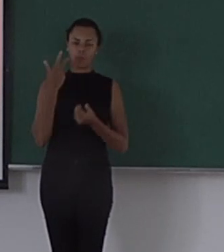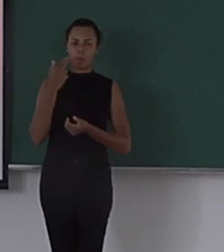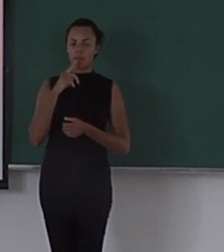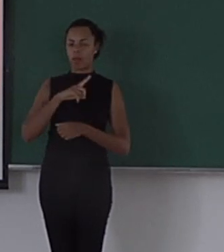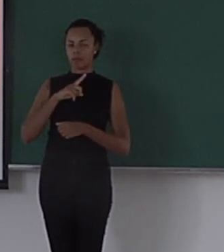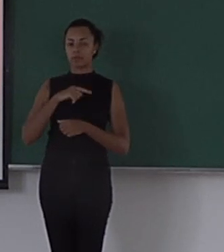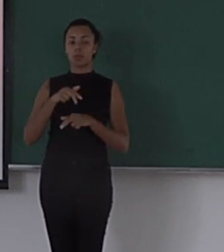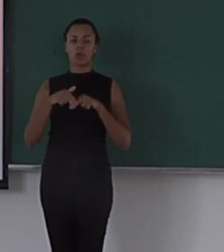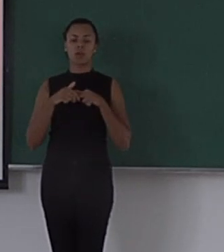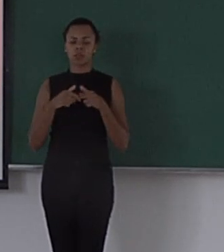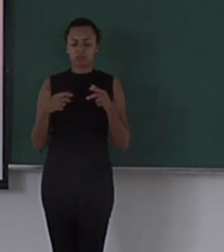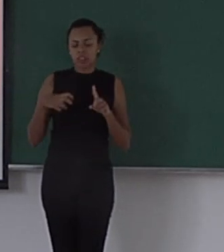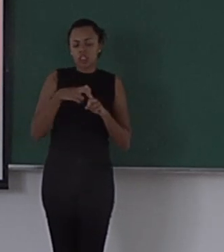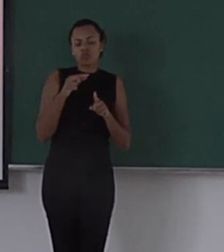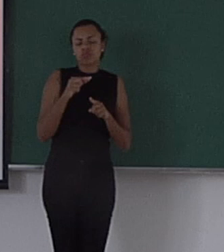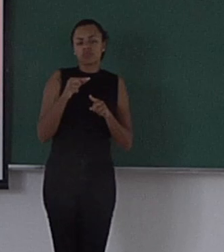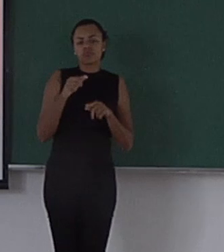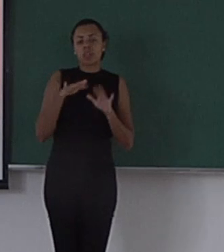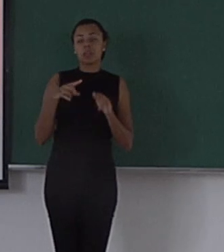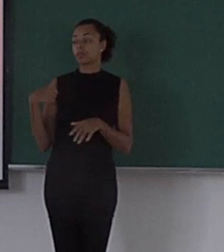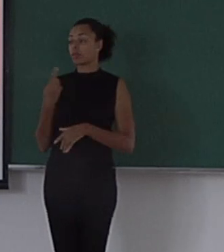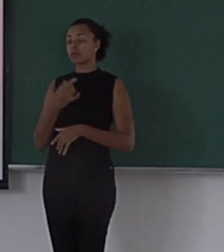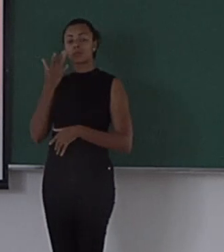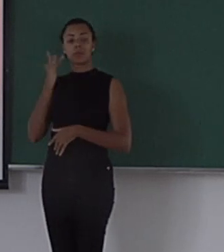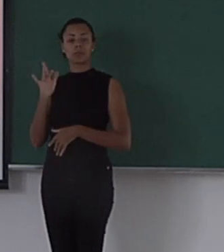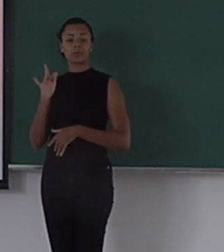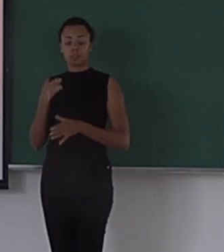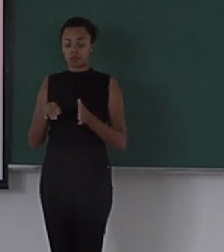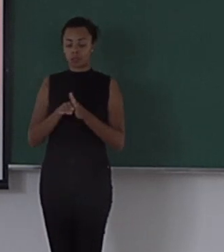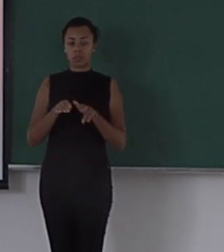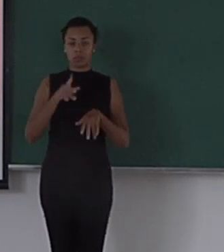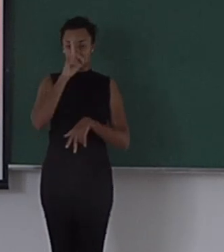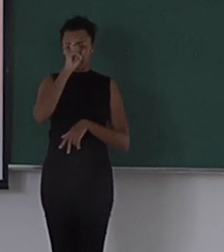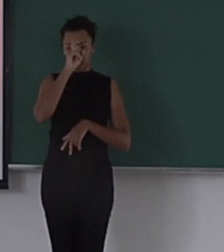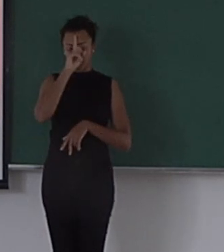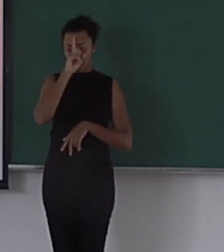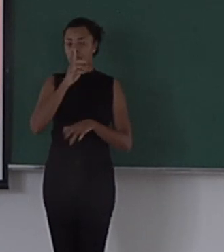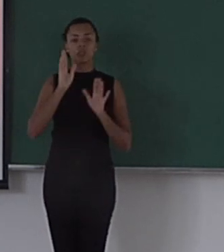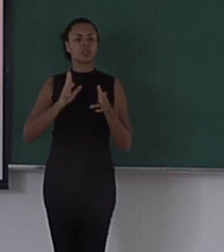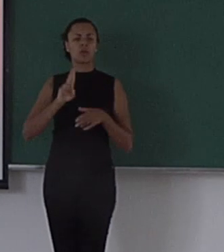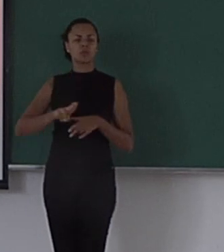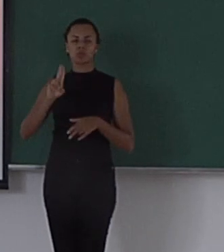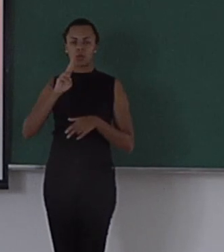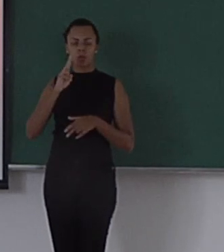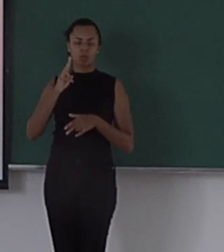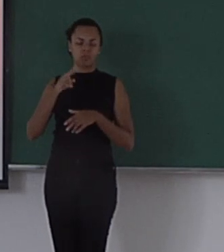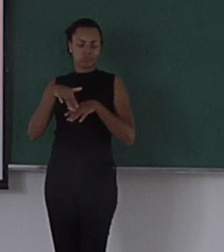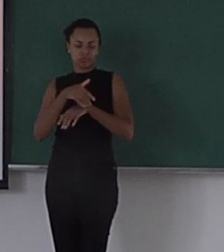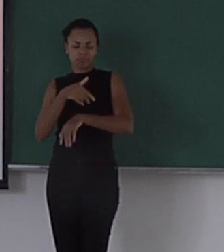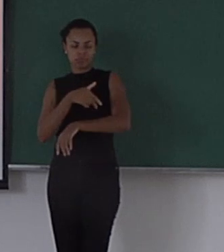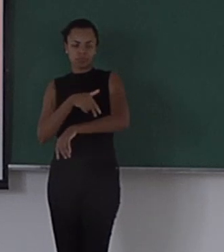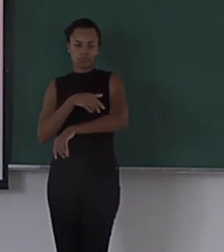isso, porque os pequenos acidentes acontecem, às vezes nem chega para a gente. Quando chega, o paciente já usou difluterine,